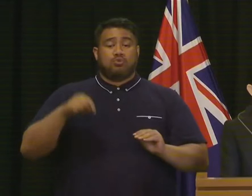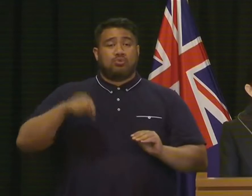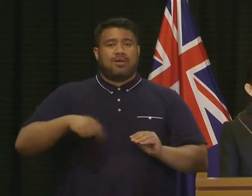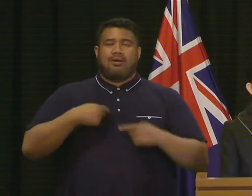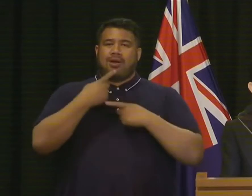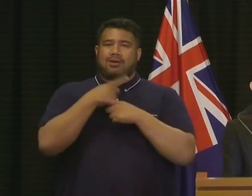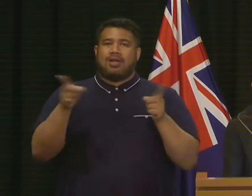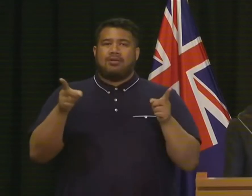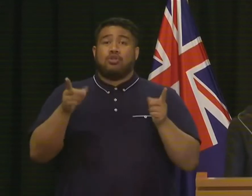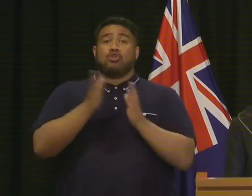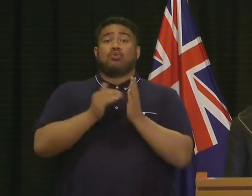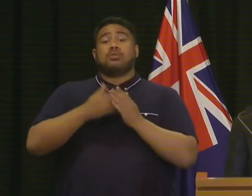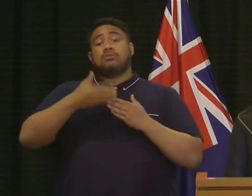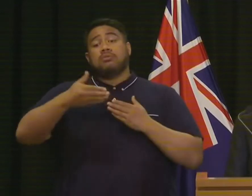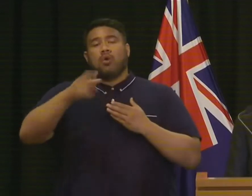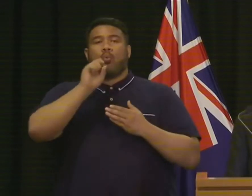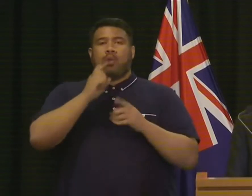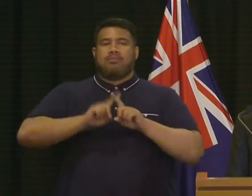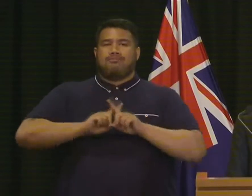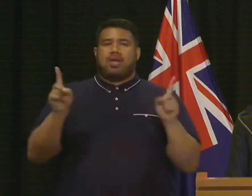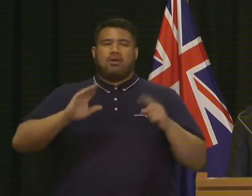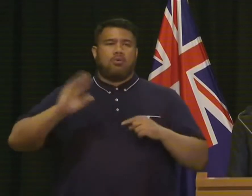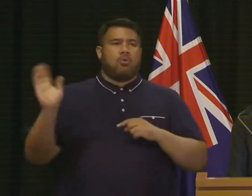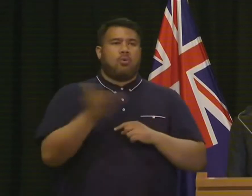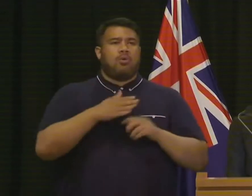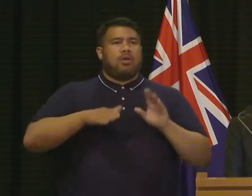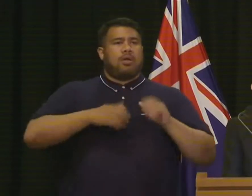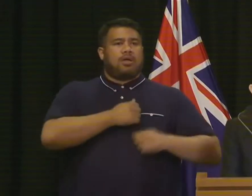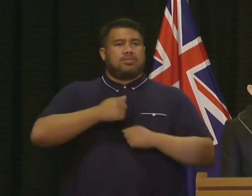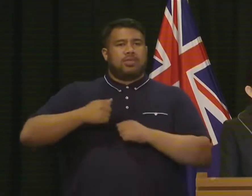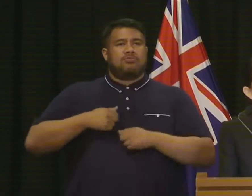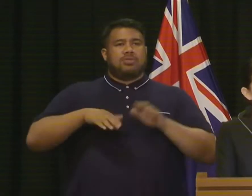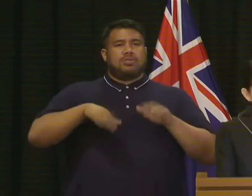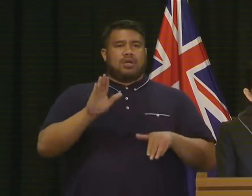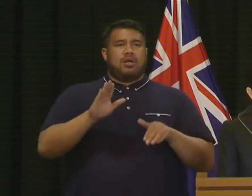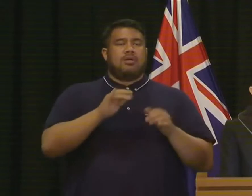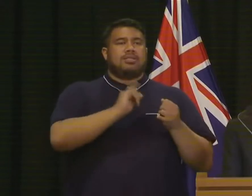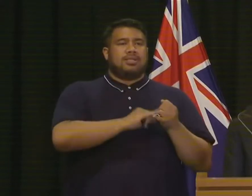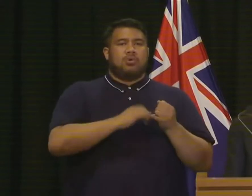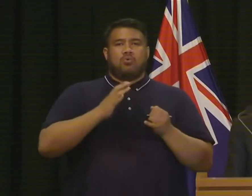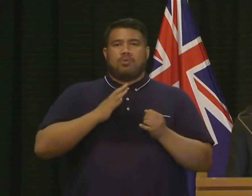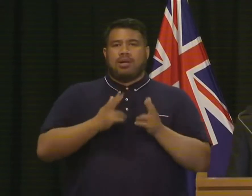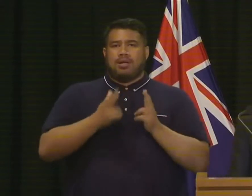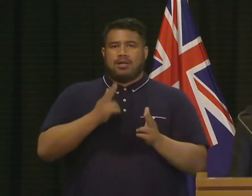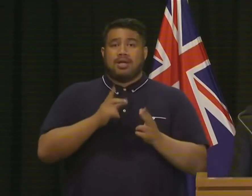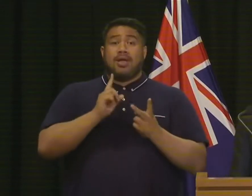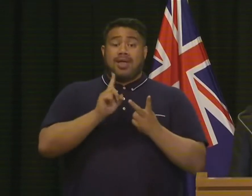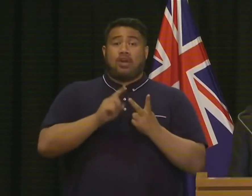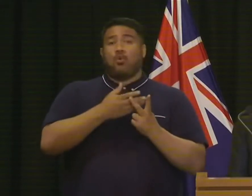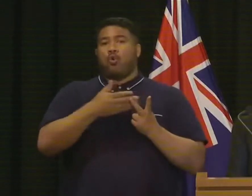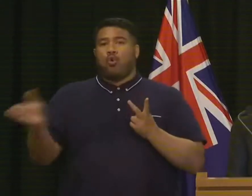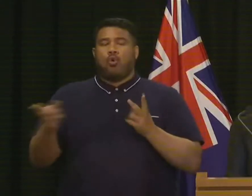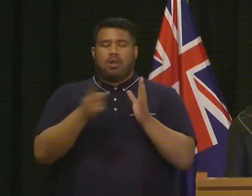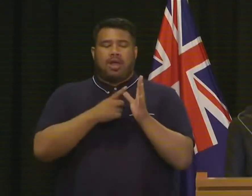सन। मसीतों के हमले ऑटोमैटिक सीमी ऑटोमैटिक असला इस्तेमाल किया गया है। कानून साजी तक असला खरीदारी रोकने वास्ते अबूरी इकदाम